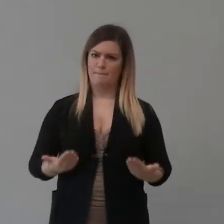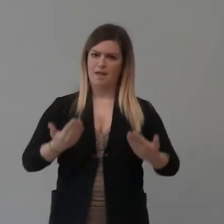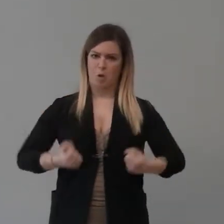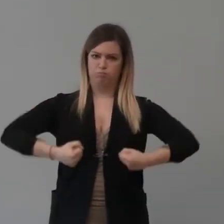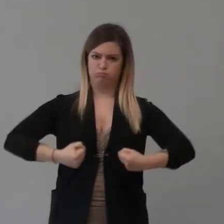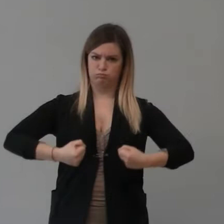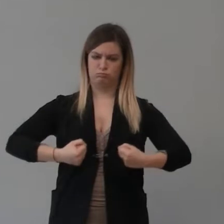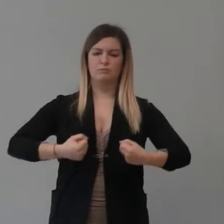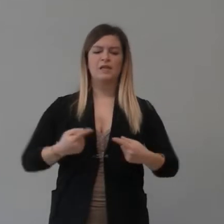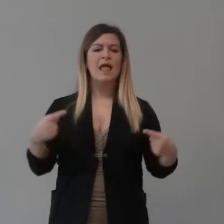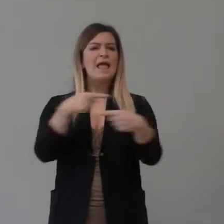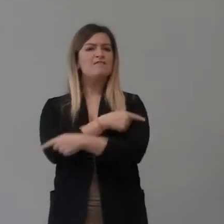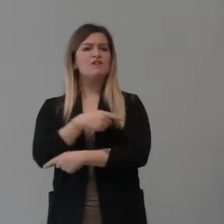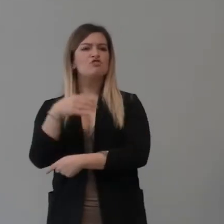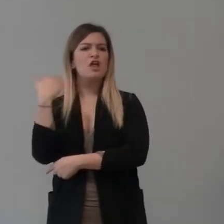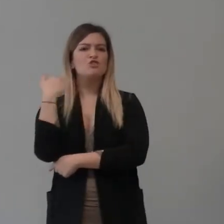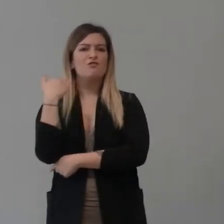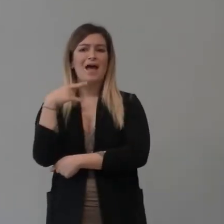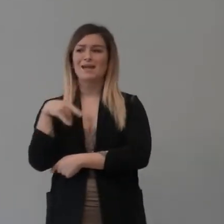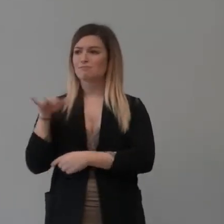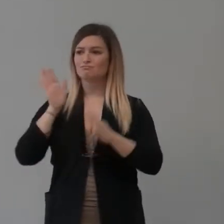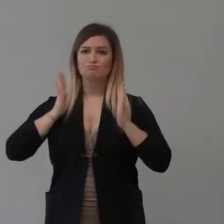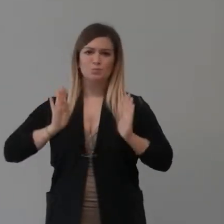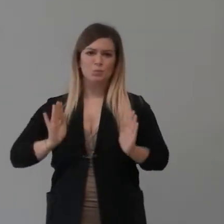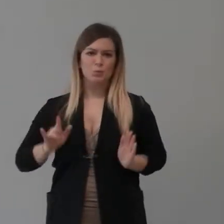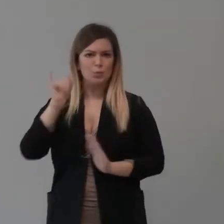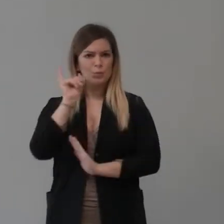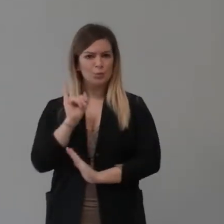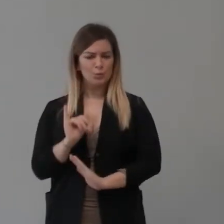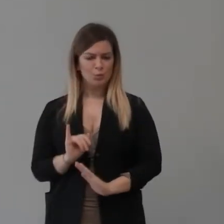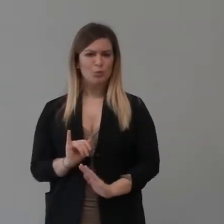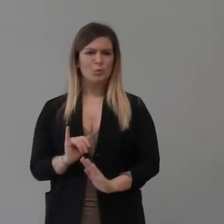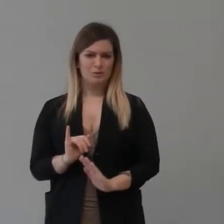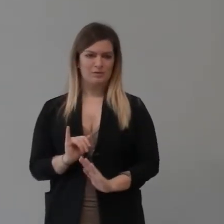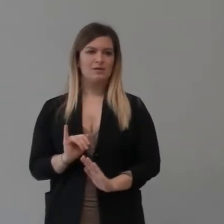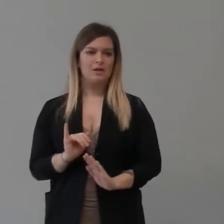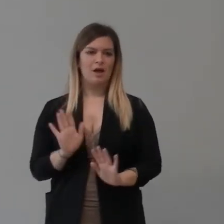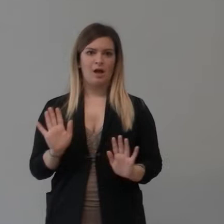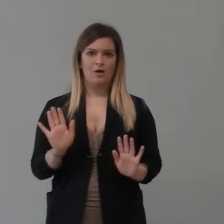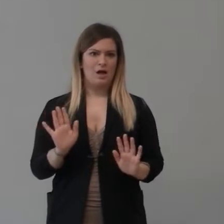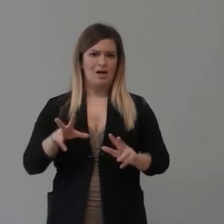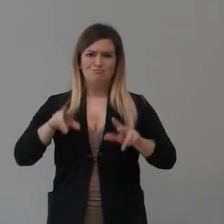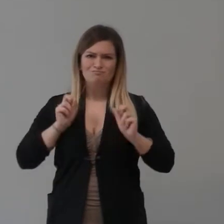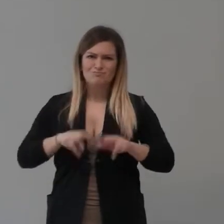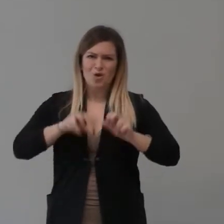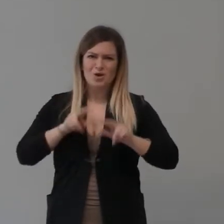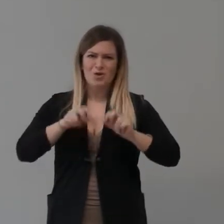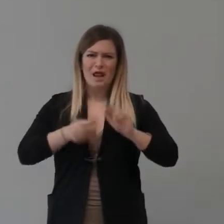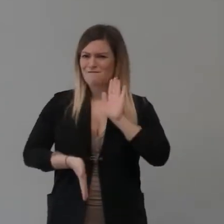delle reti. Giovanni era più esile, più veloce, per cui stacca senza pietà il compagno di corsa e vince la